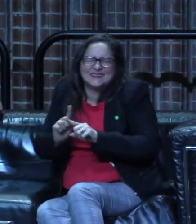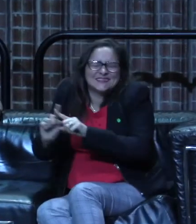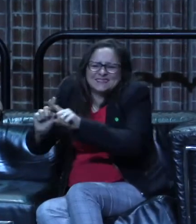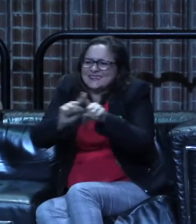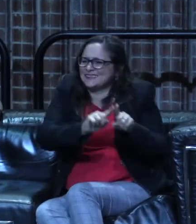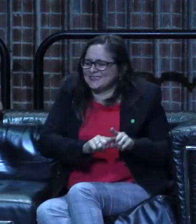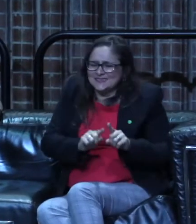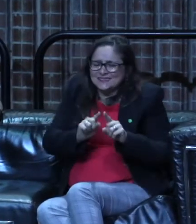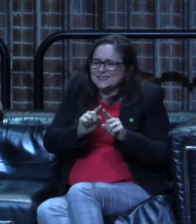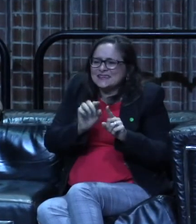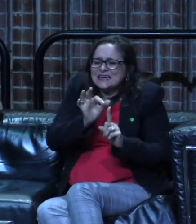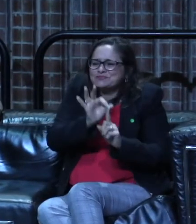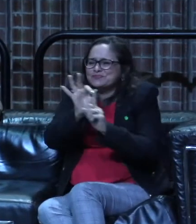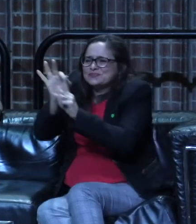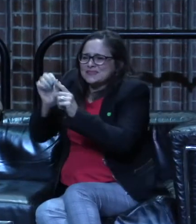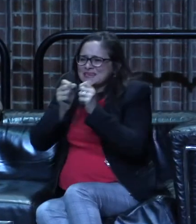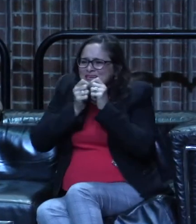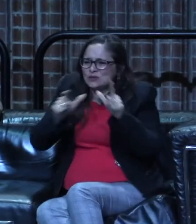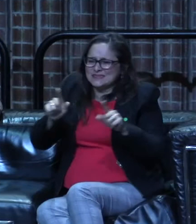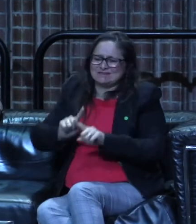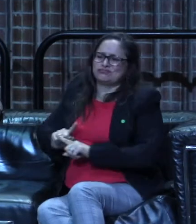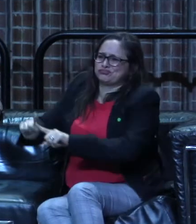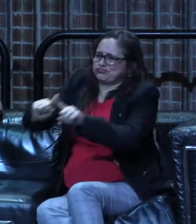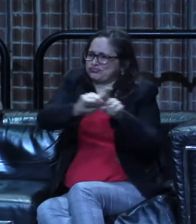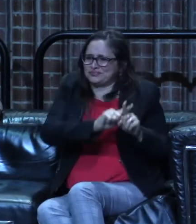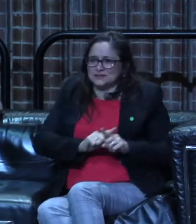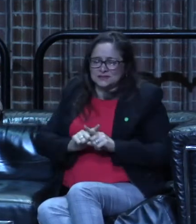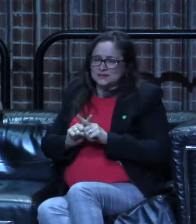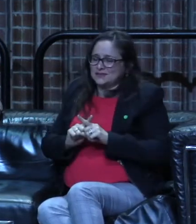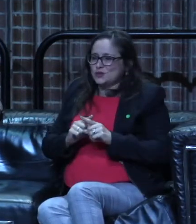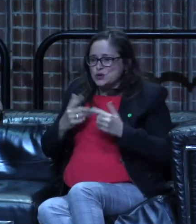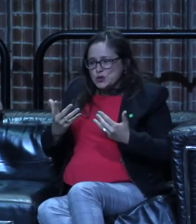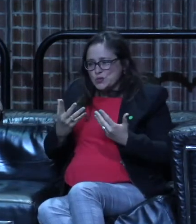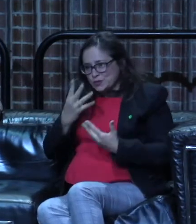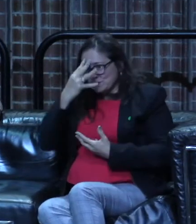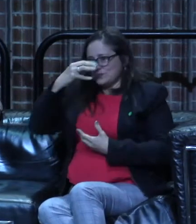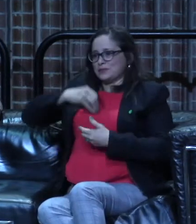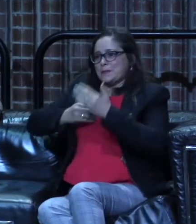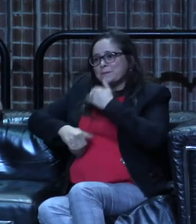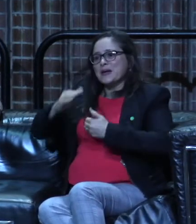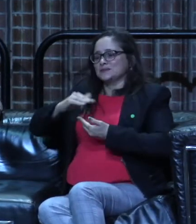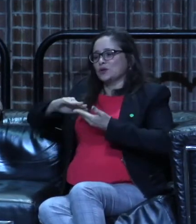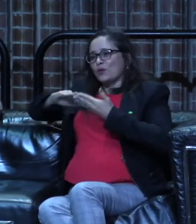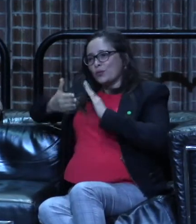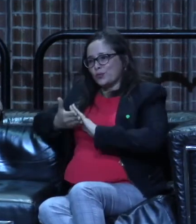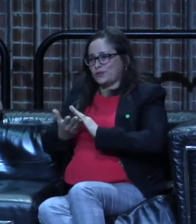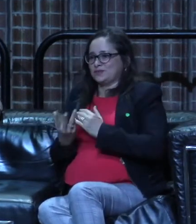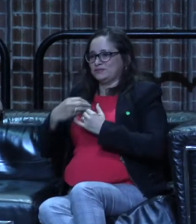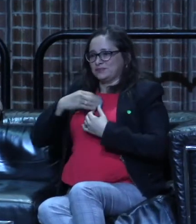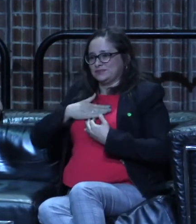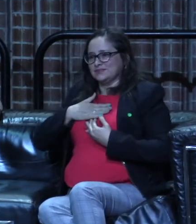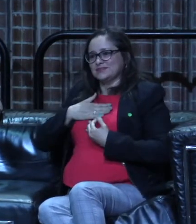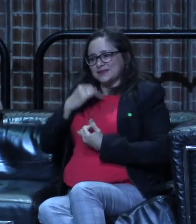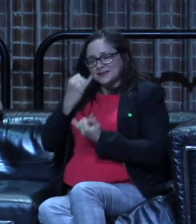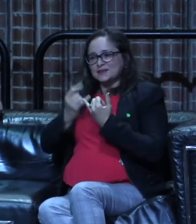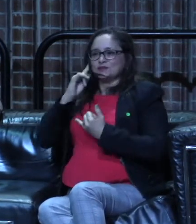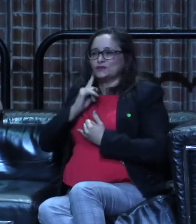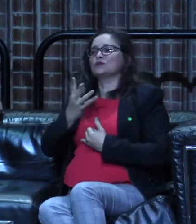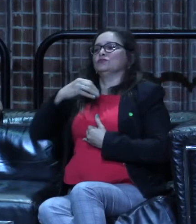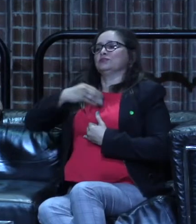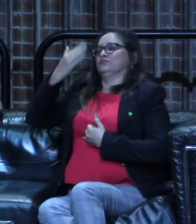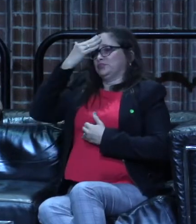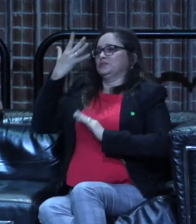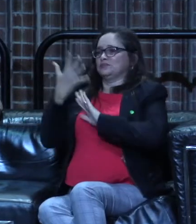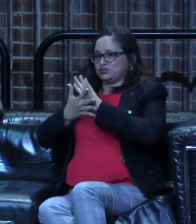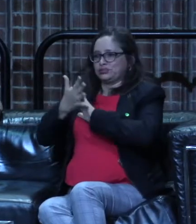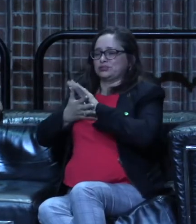que su lengua es muy básica para la comunicación diaria. Son todos los diferentes características de cada uno de los grupos allí.